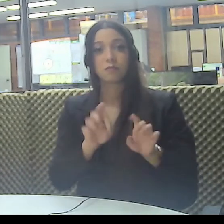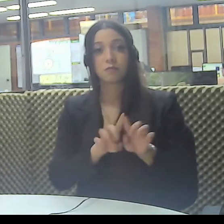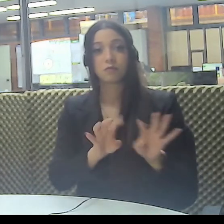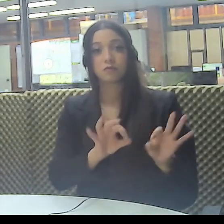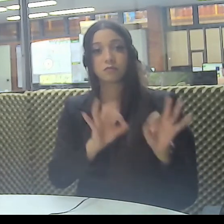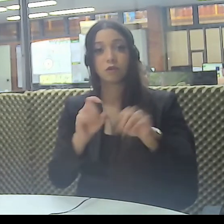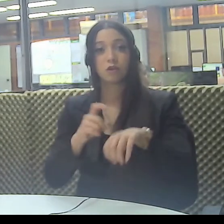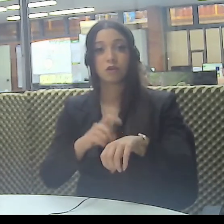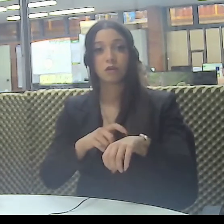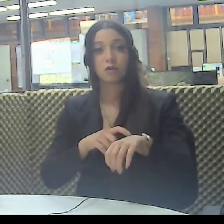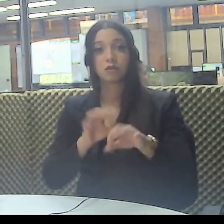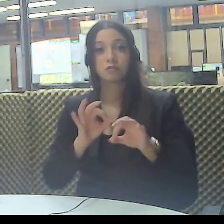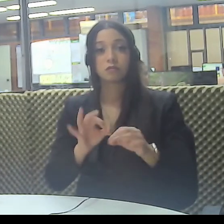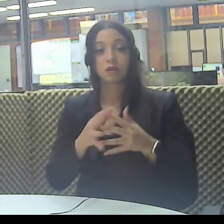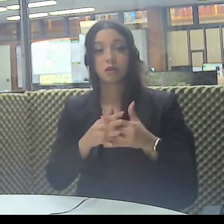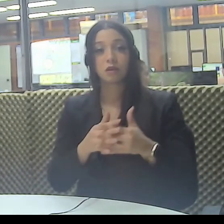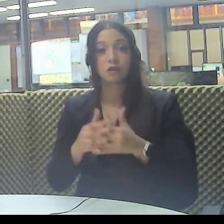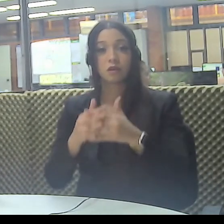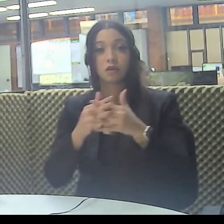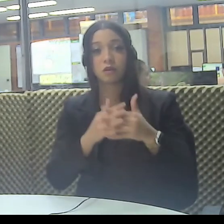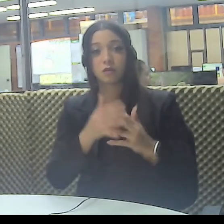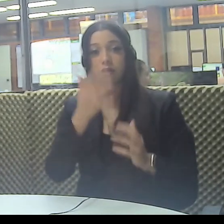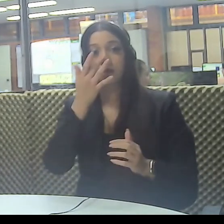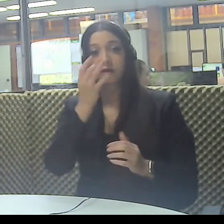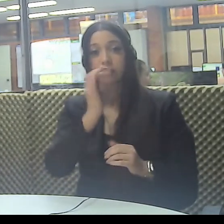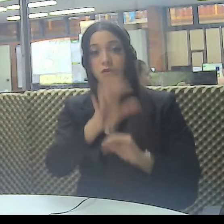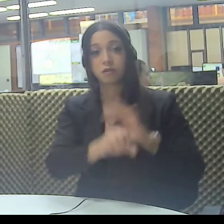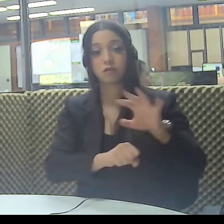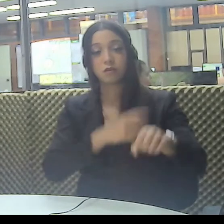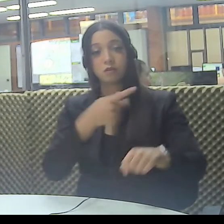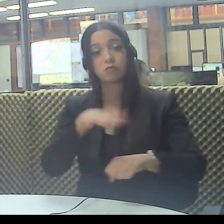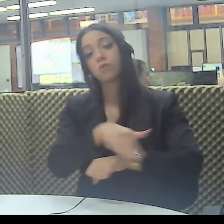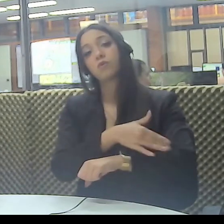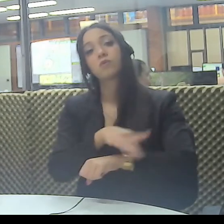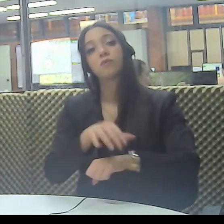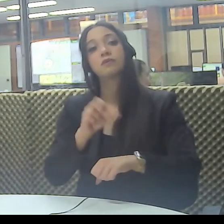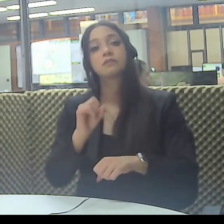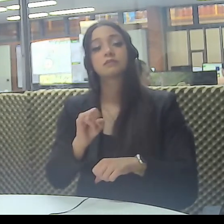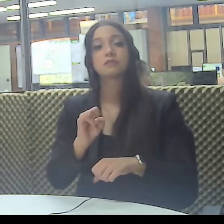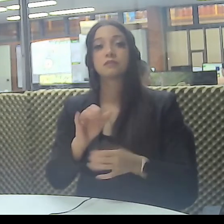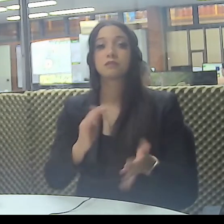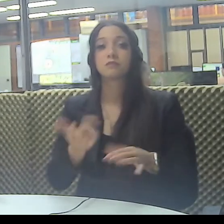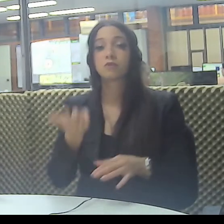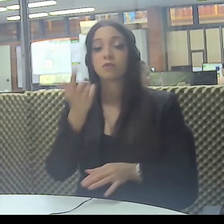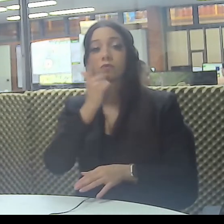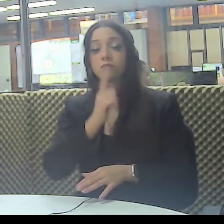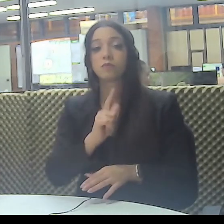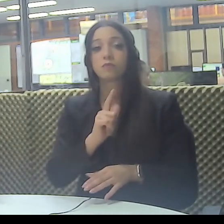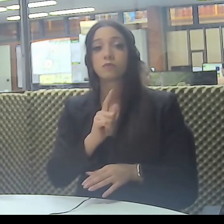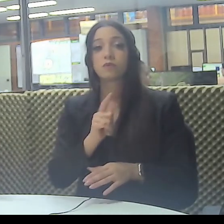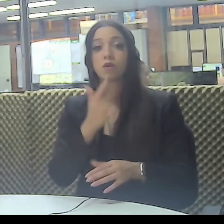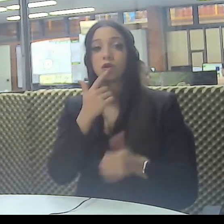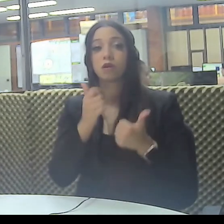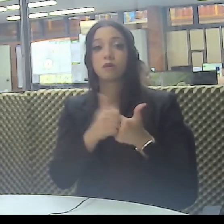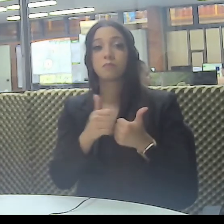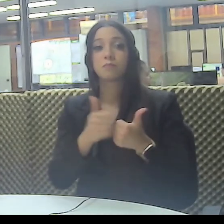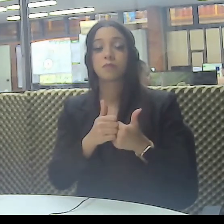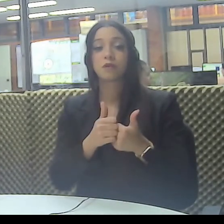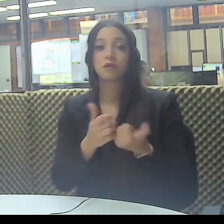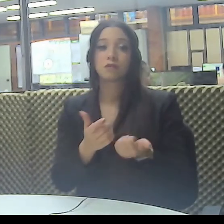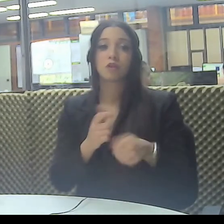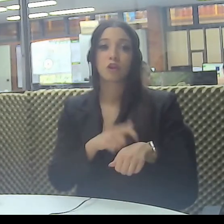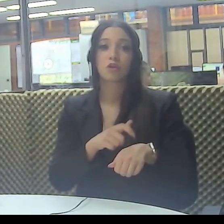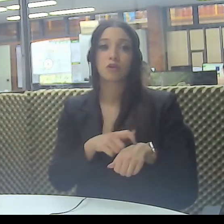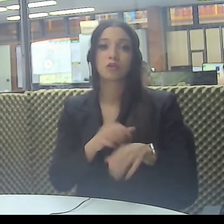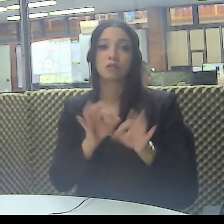os horários em que o caminhão de coleta passa pela sua rua. Se você tiver a possibilidade de colocar mais próximo desse período do